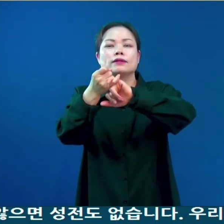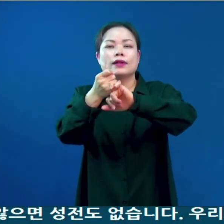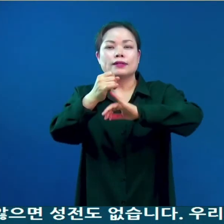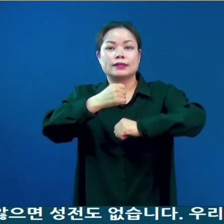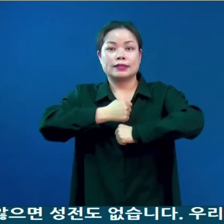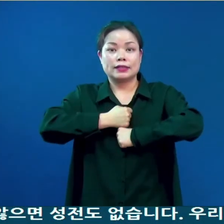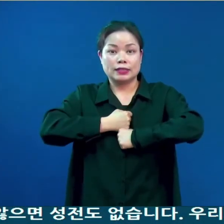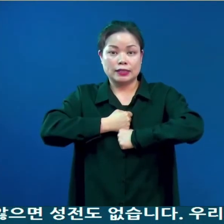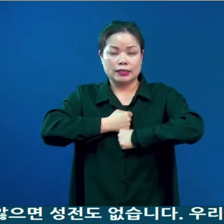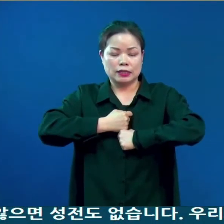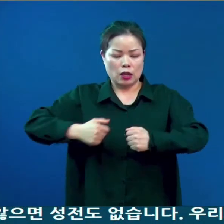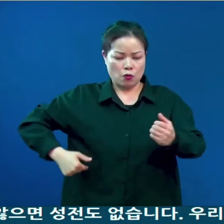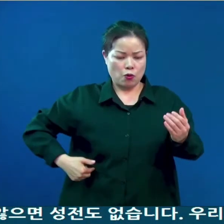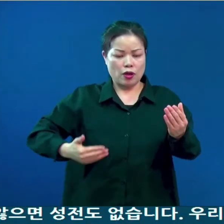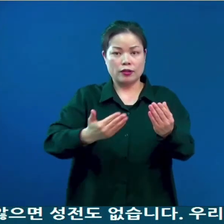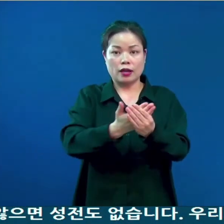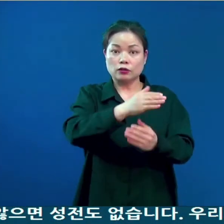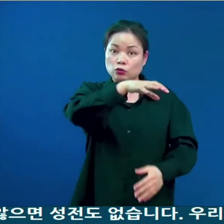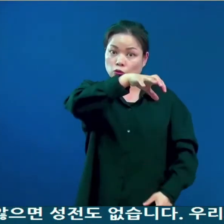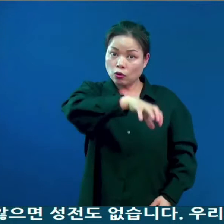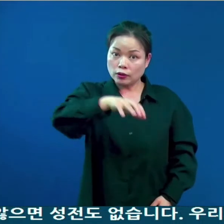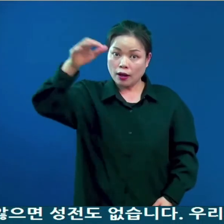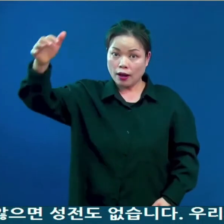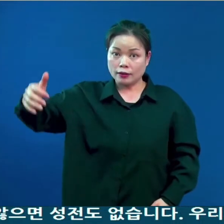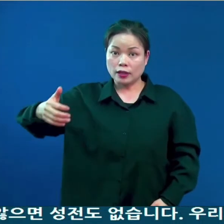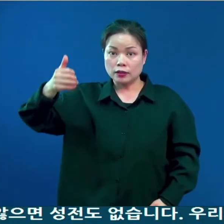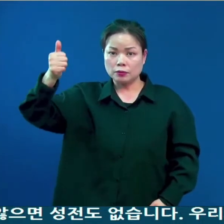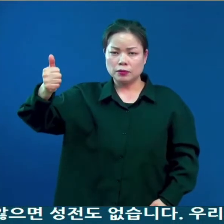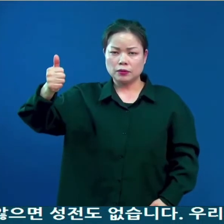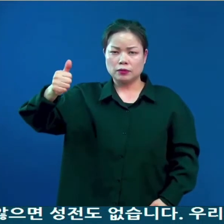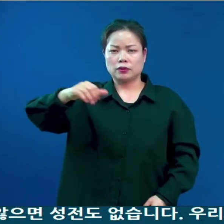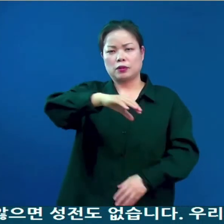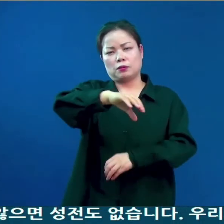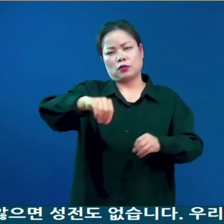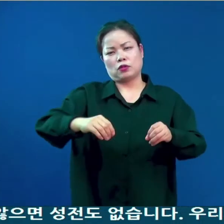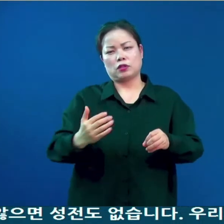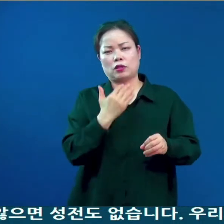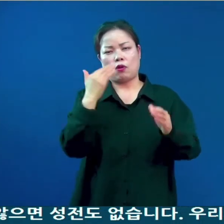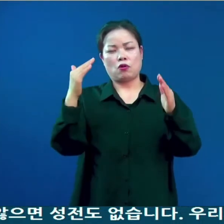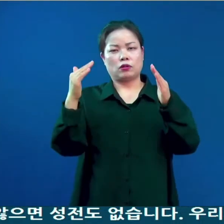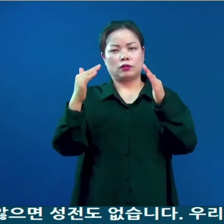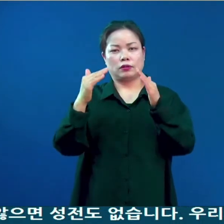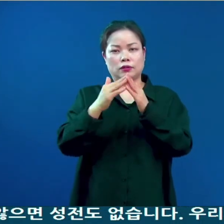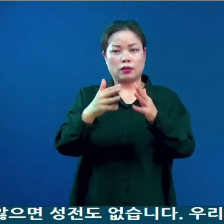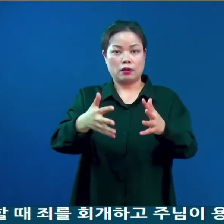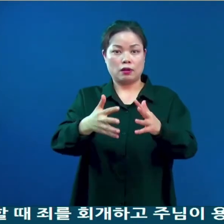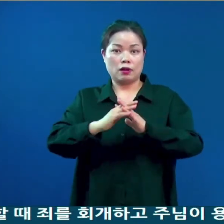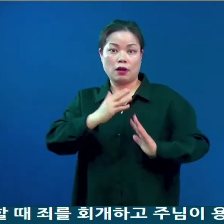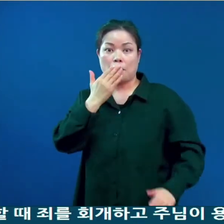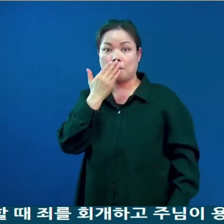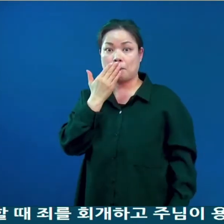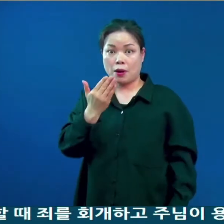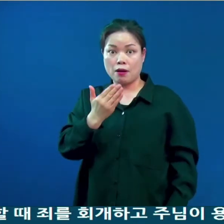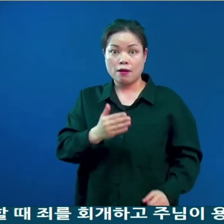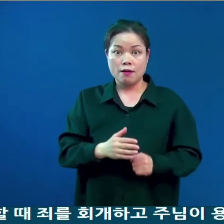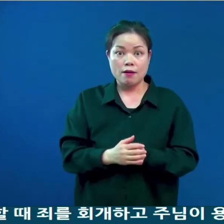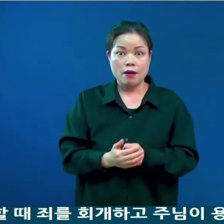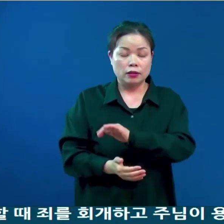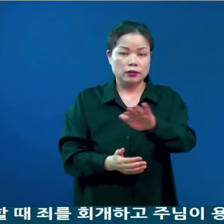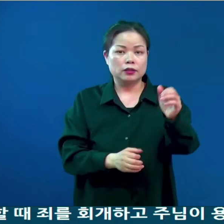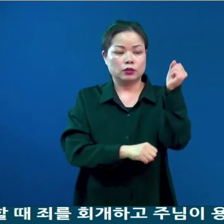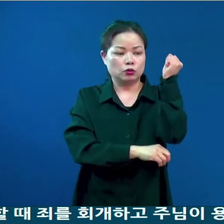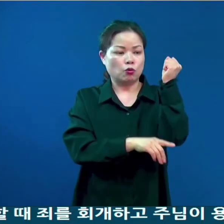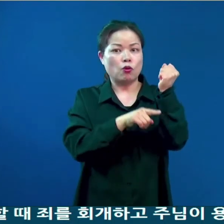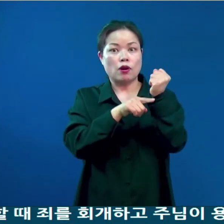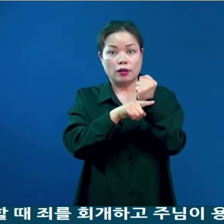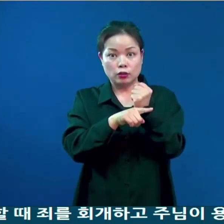지키고 돌이키는 그 장소에서 하나님이 비로소 성전을 짓기 시작하신다. 이